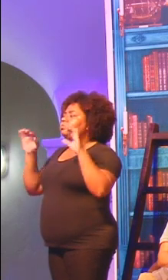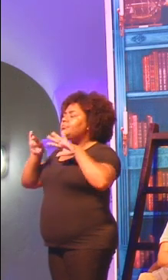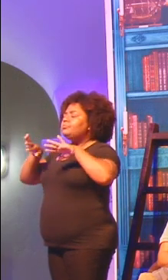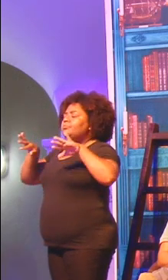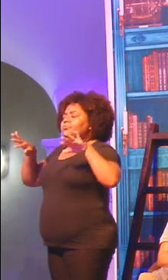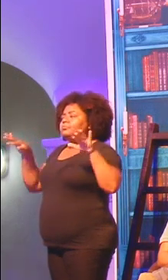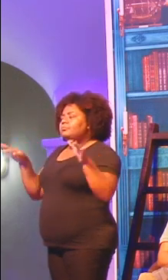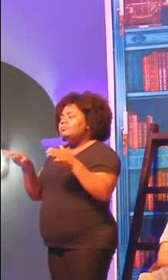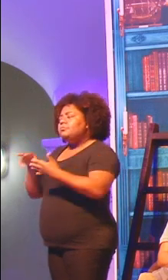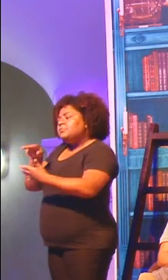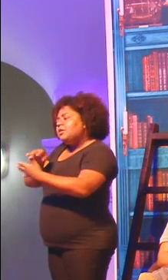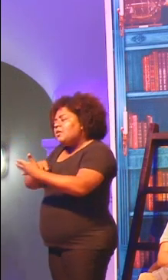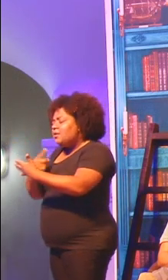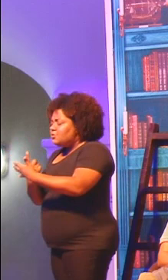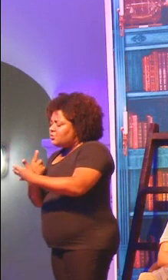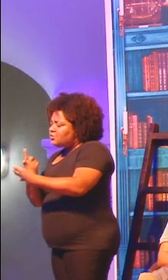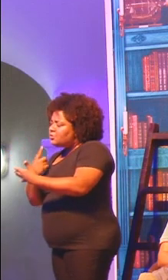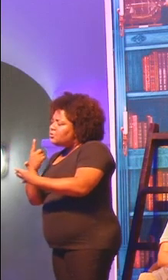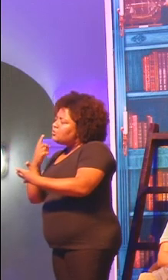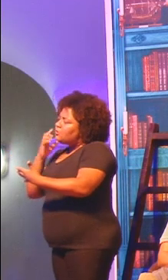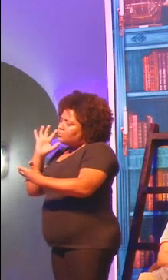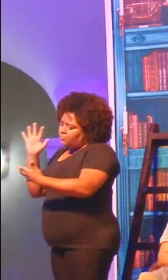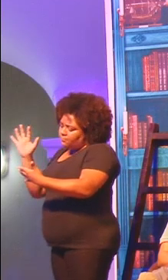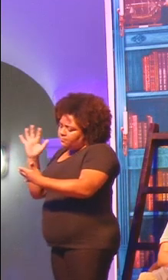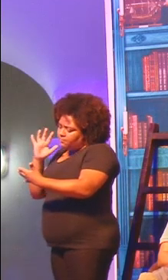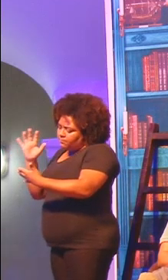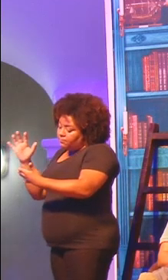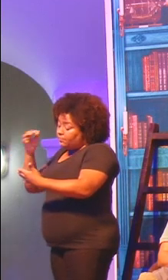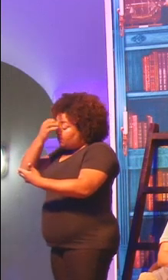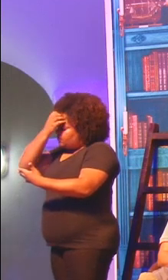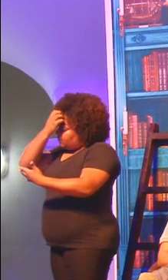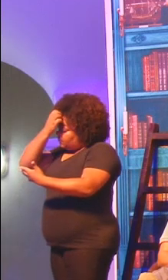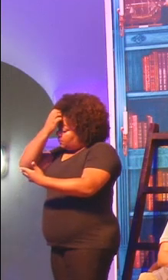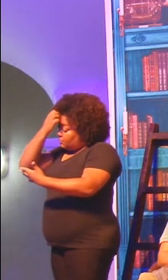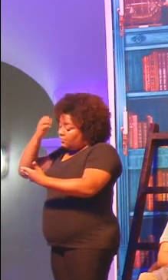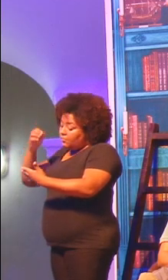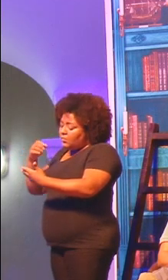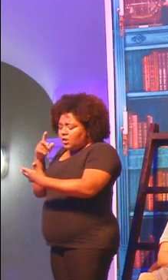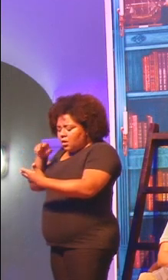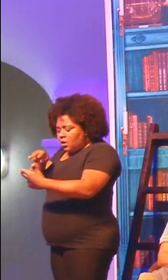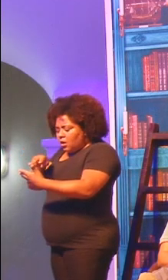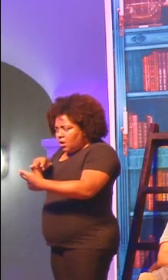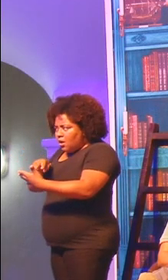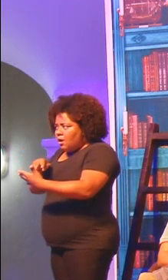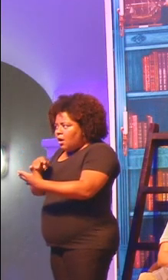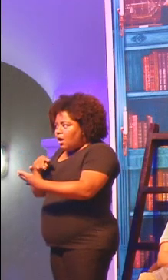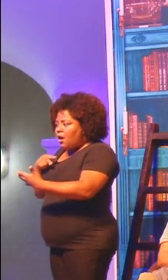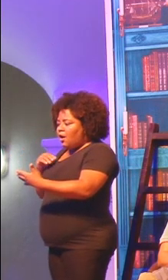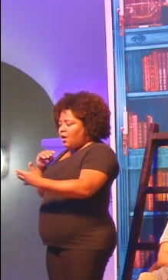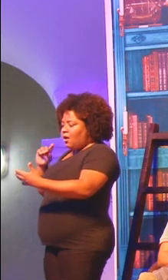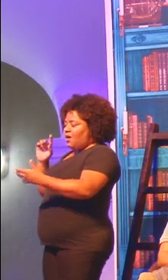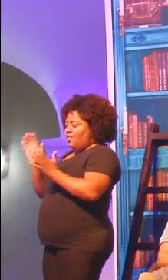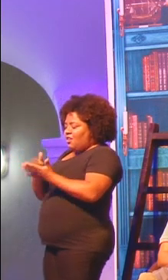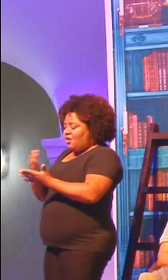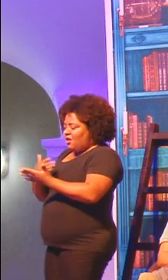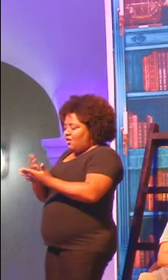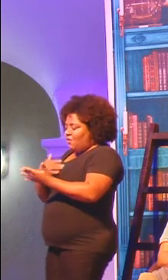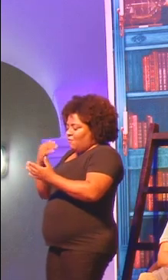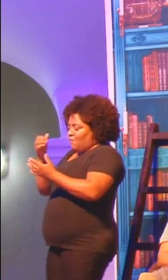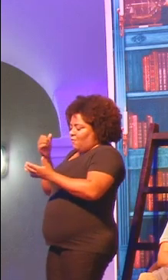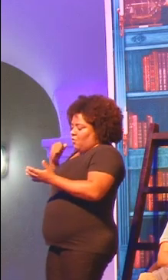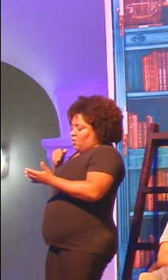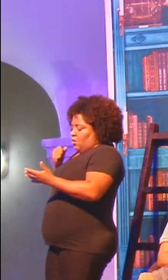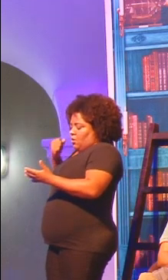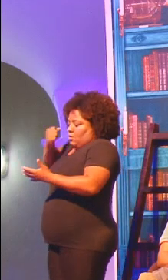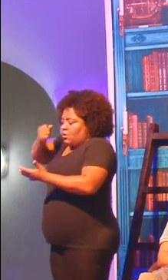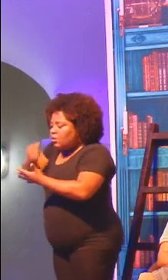momento solitário, a gente lê na solidão, né? E a gente vive aquelas vidas. Não existe uma forma